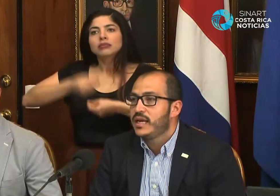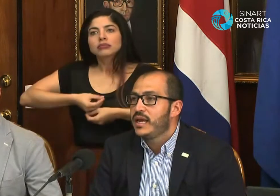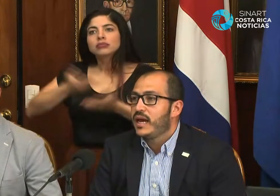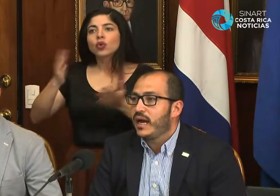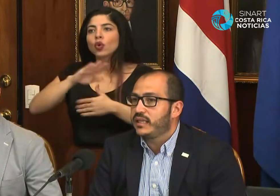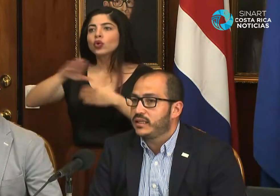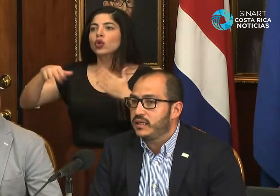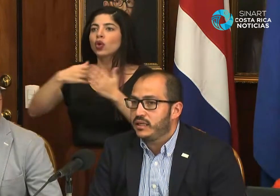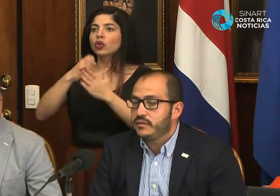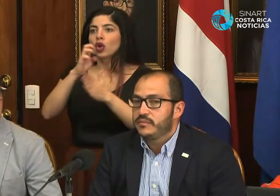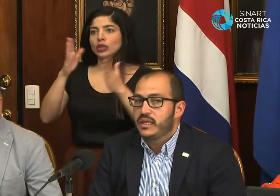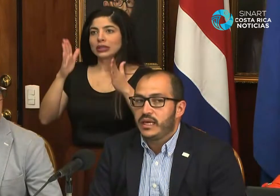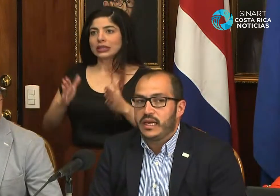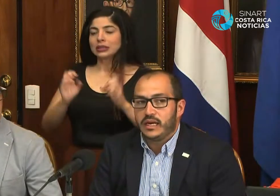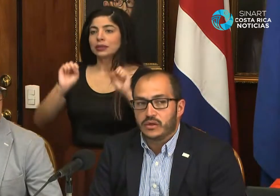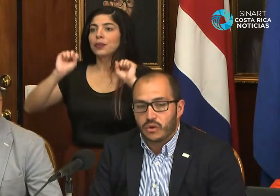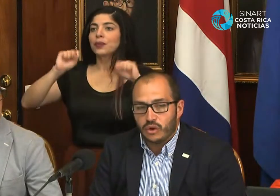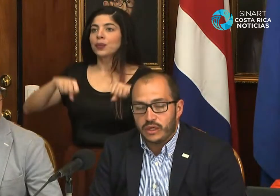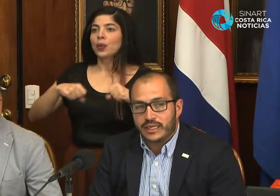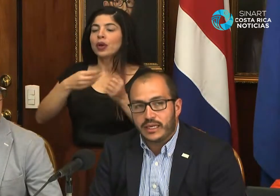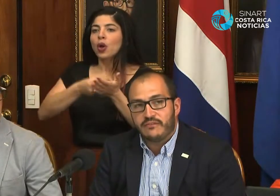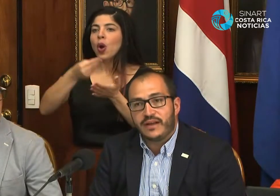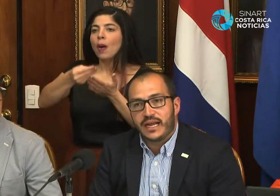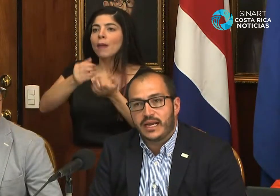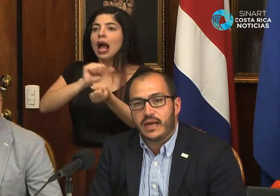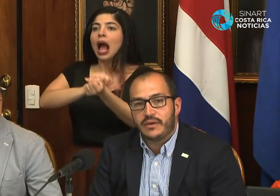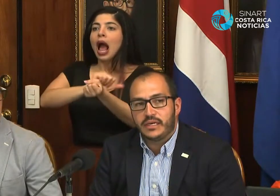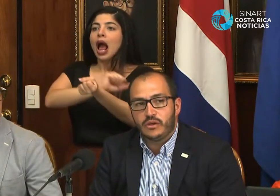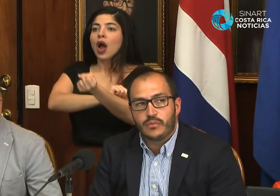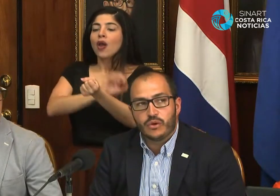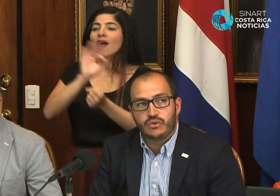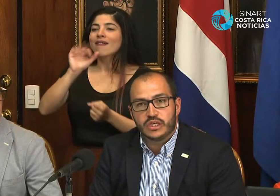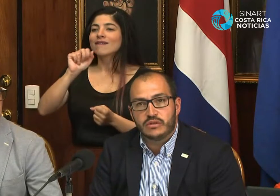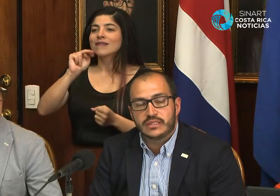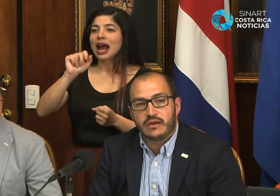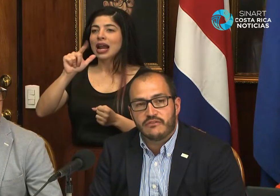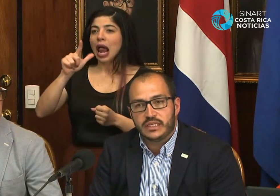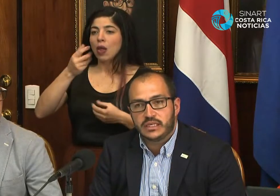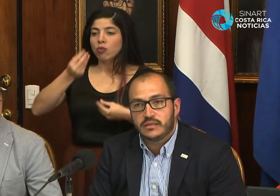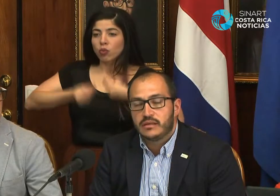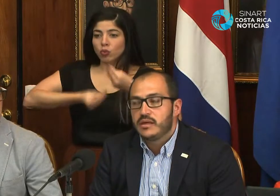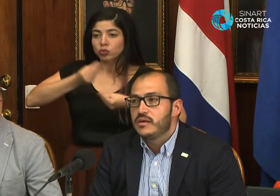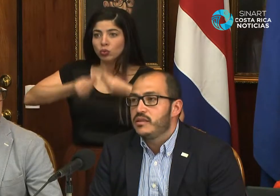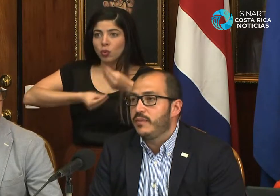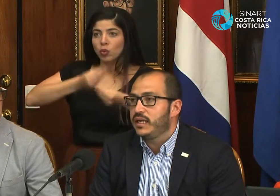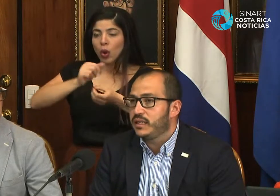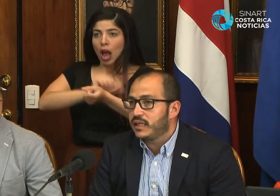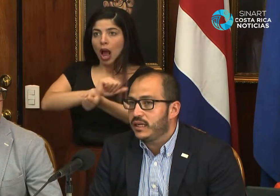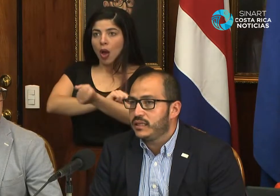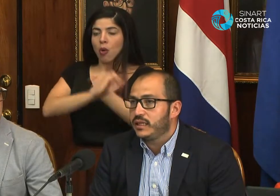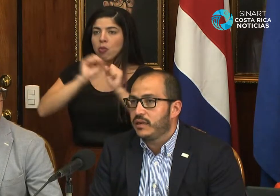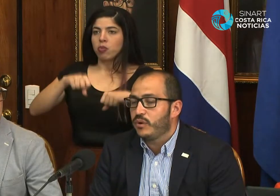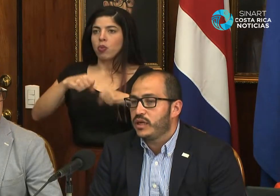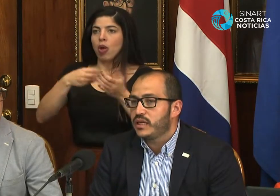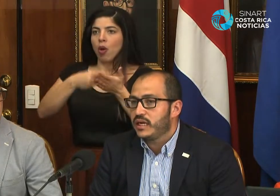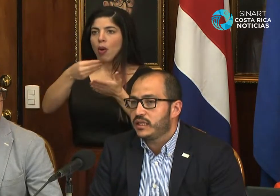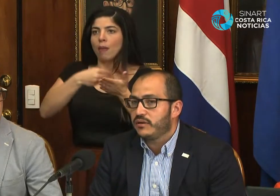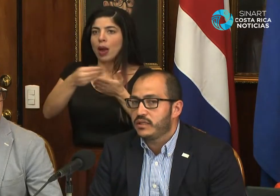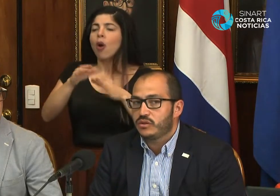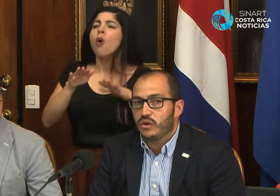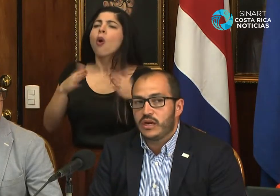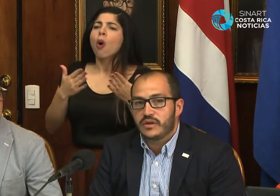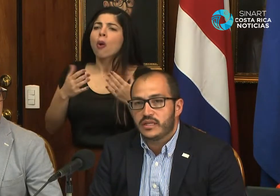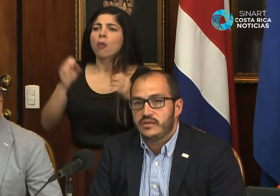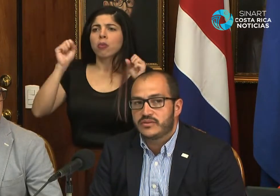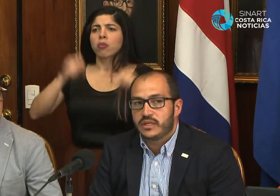costarricenses adquirir el alcohol que FANAL ha venido produciendo hasta la fecha, de manera tal de que pueda llegar a